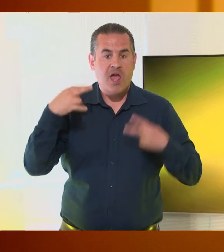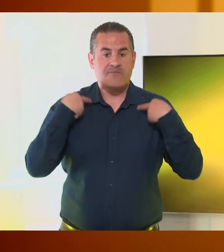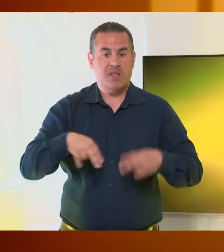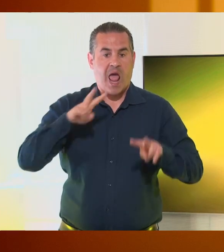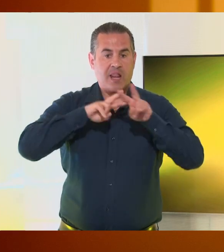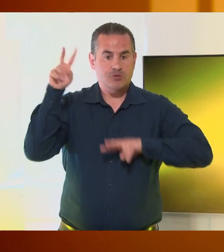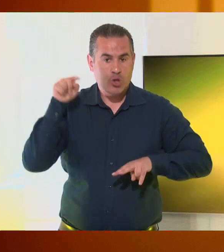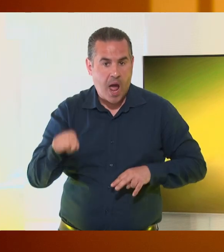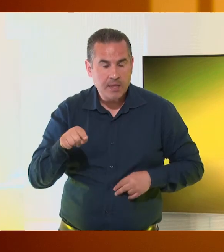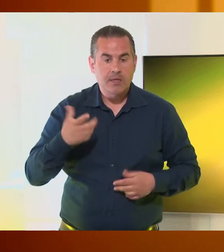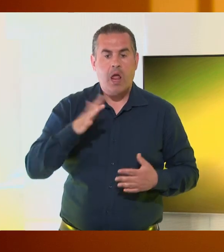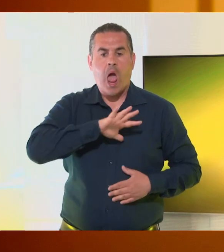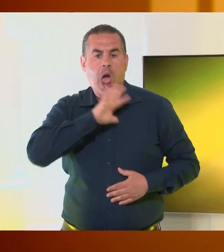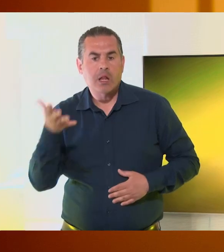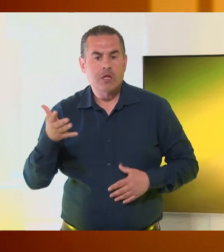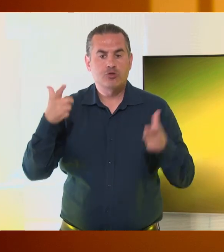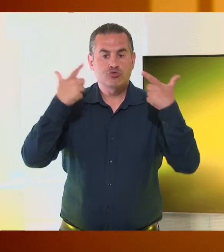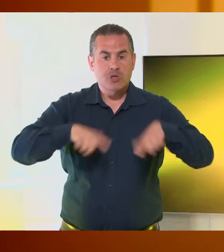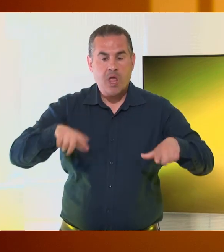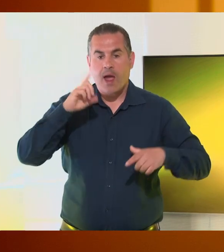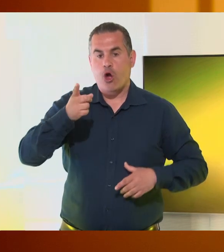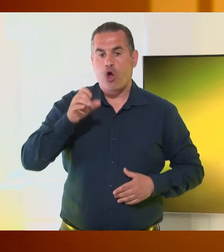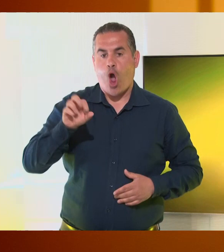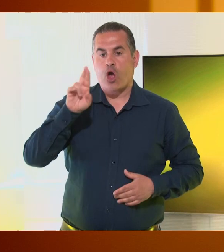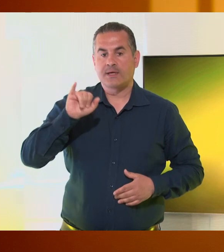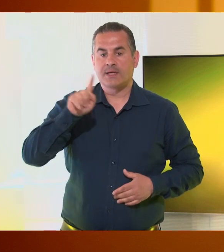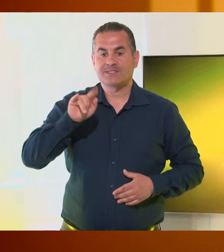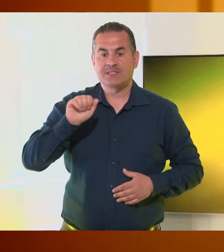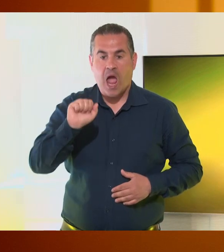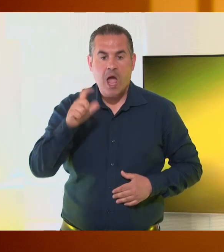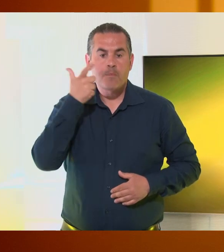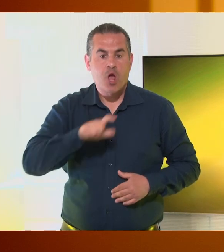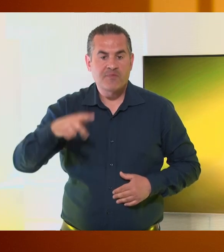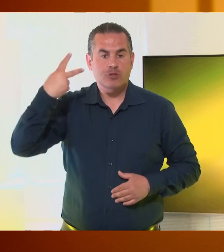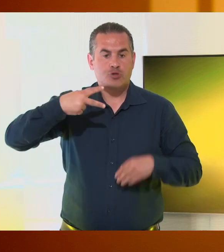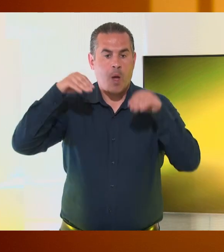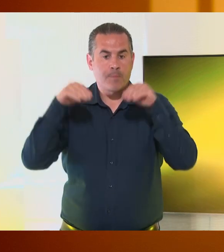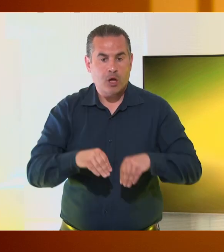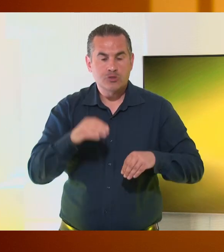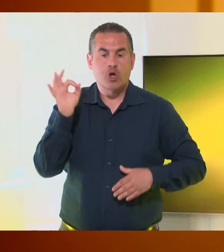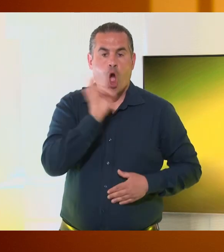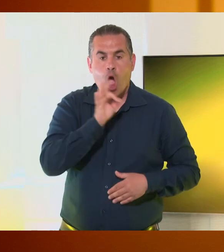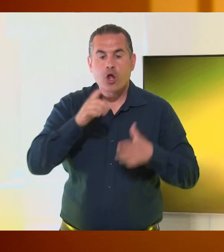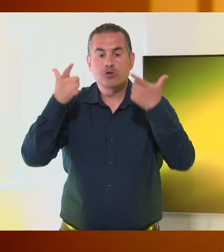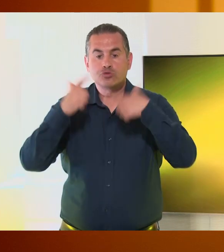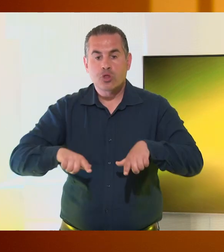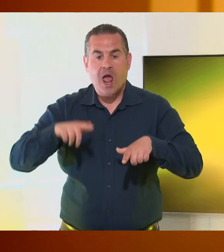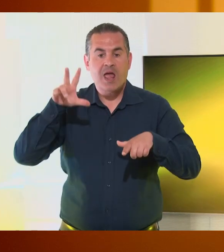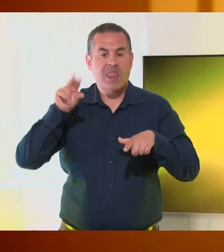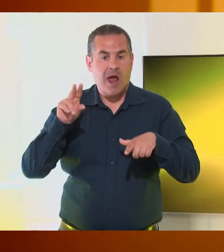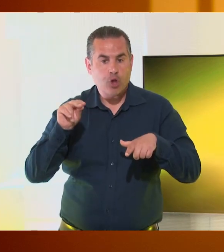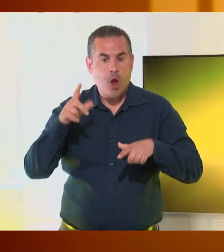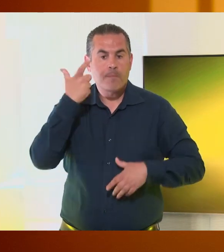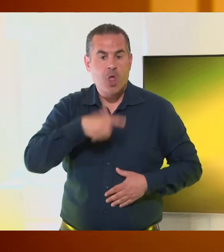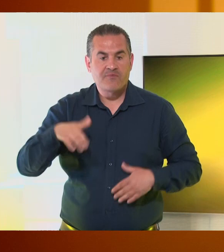posto o a Trento perché si è classificata sul podio. Ti diranno in coro di no perché non c'è il mare del Poetto e il clima è decisamente più